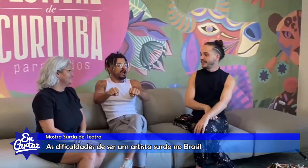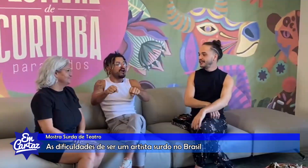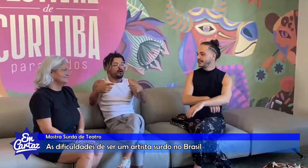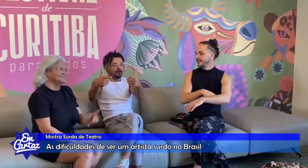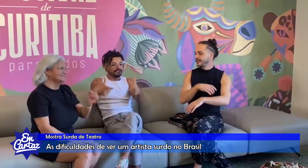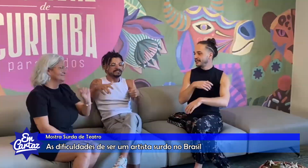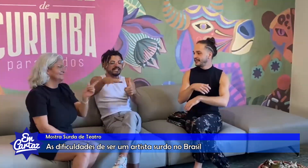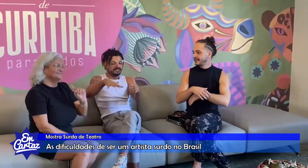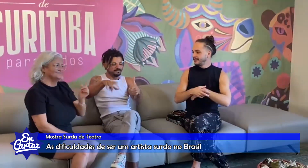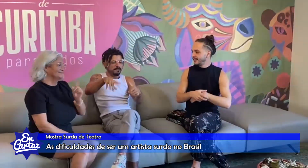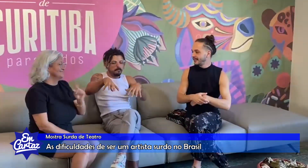novidade...